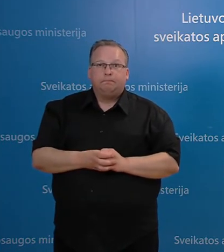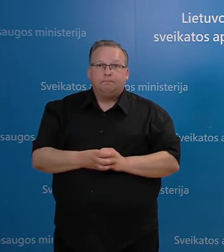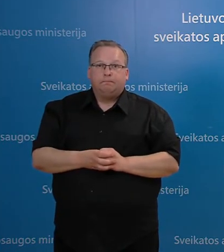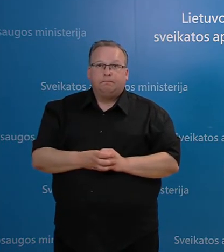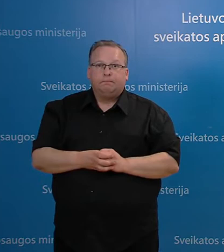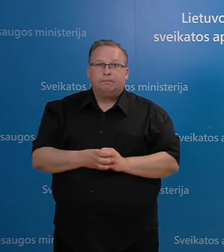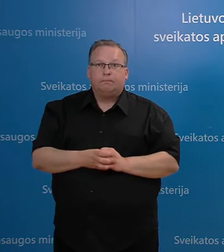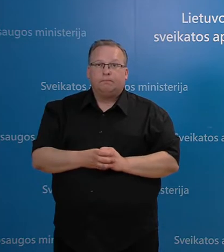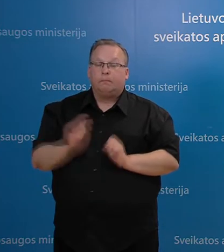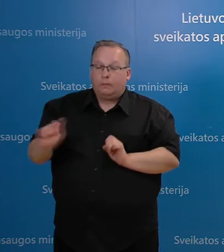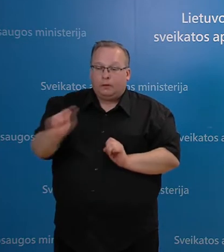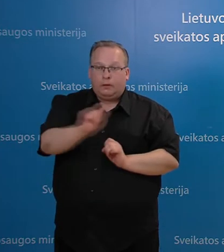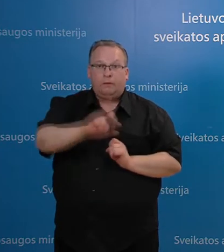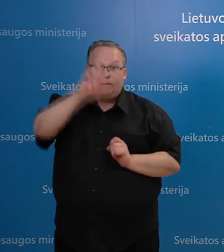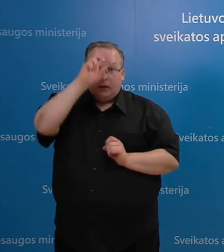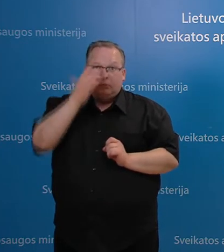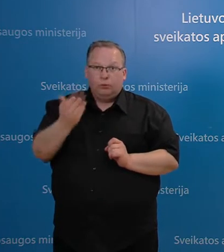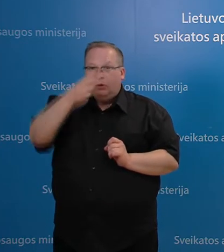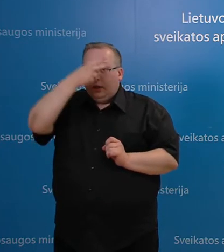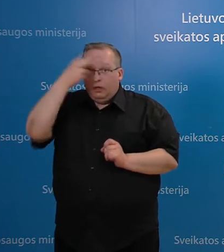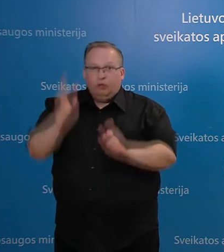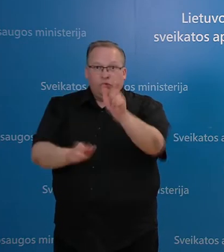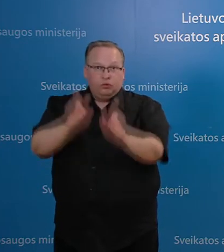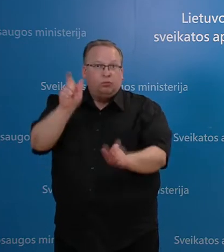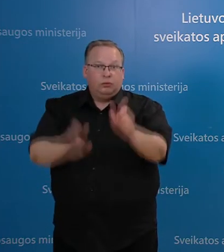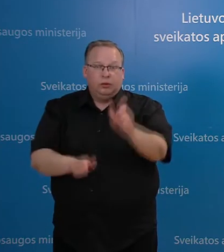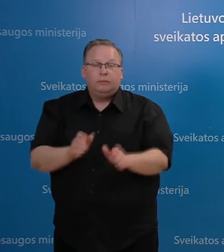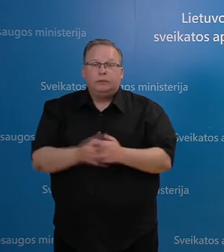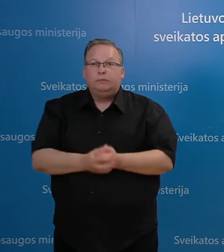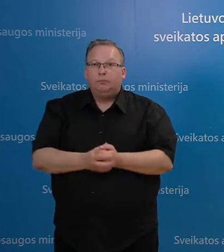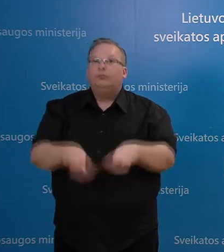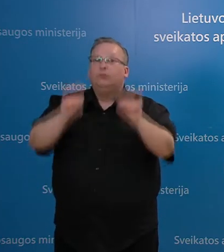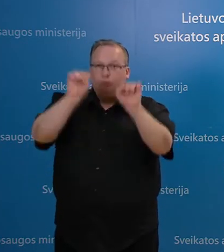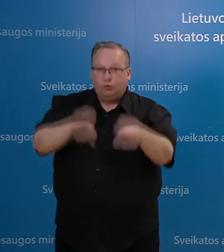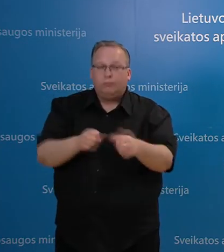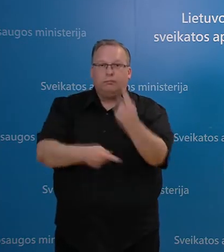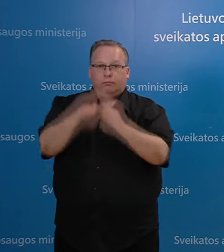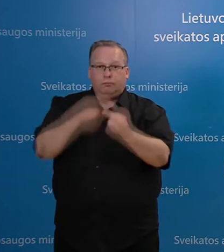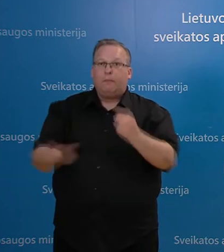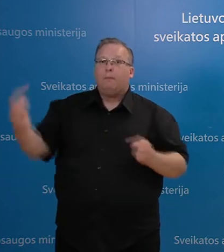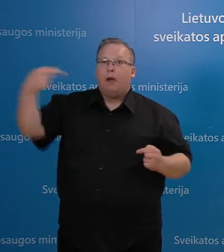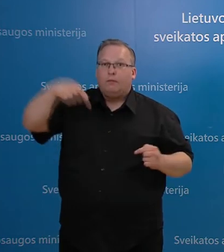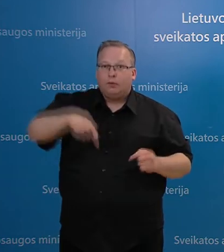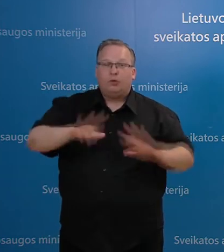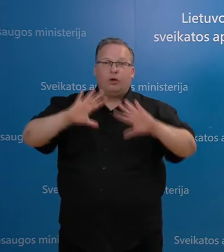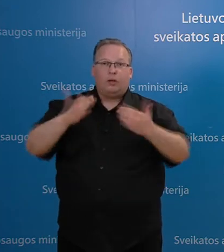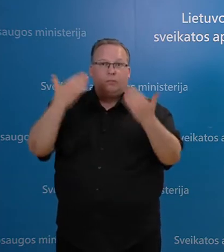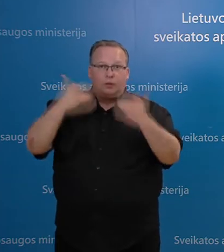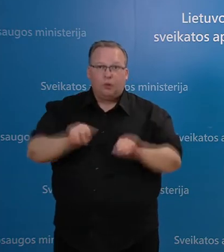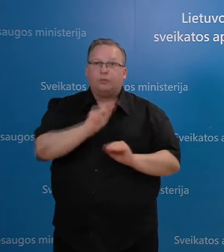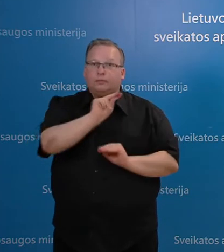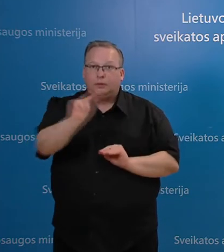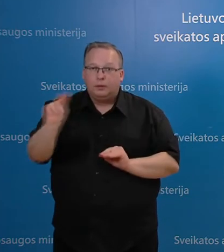Iš šių šalių Lietuvos piliečiam galima parvykti, tačiau, kaip ir minėjau,